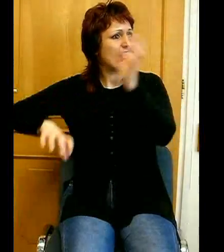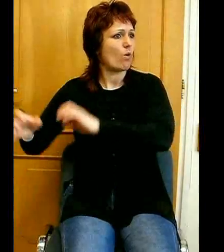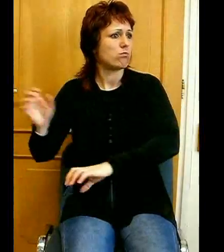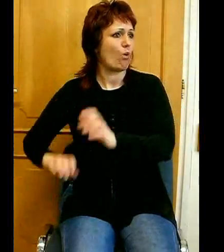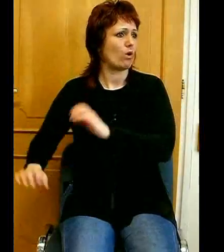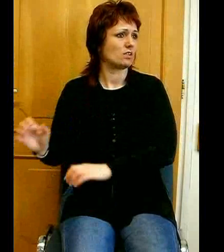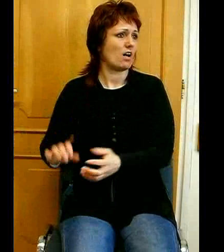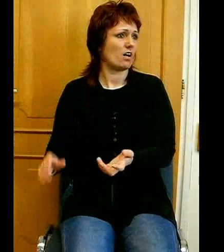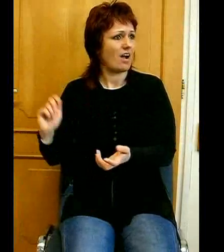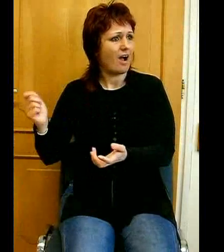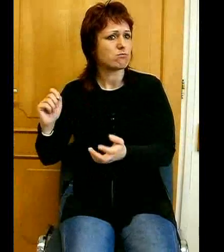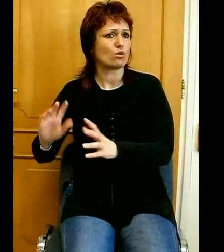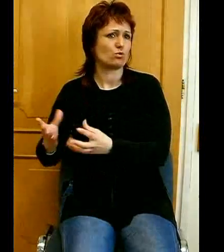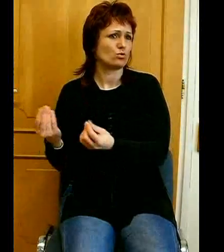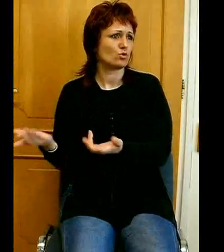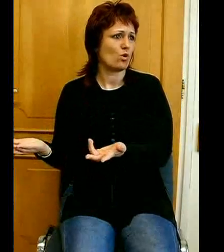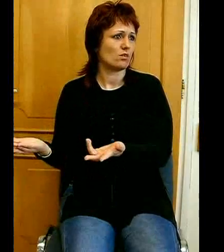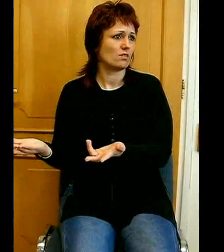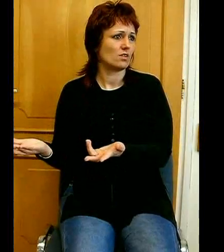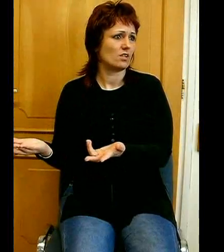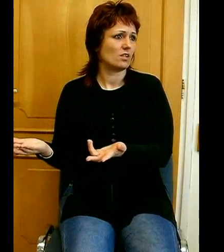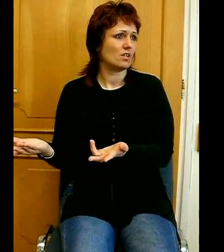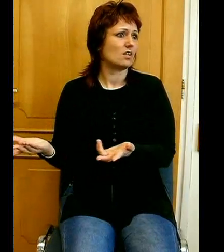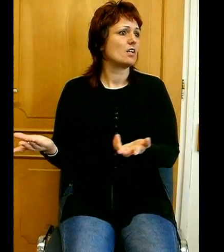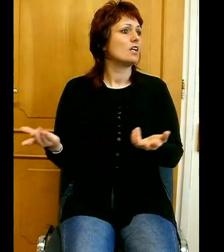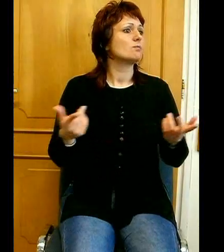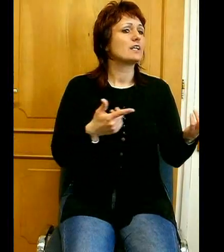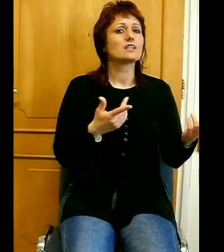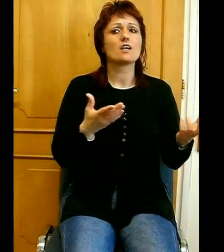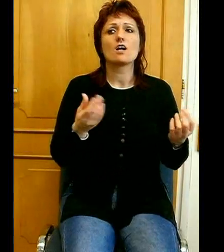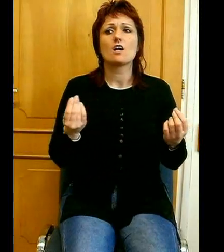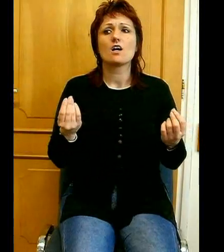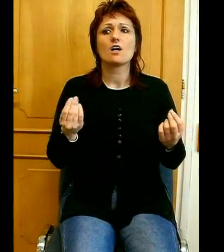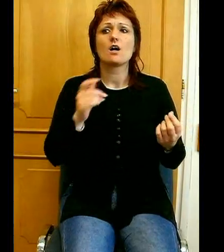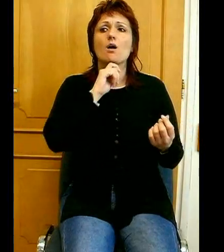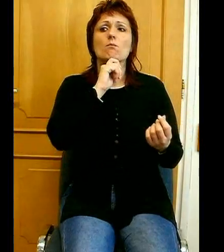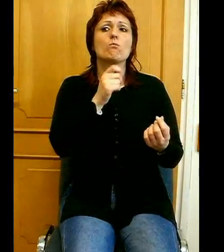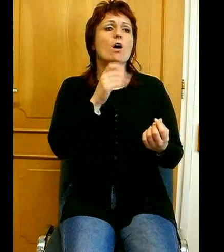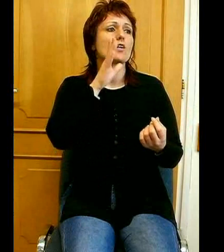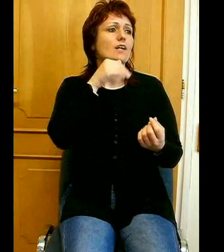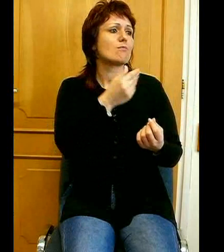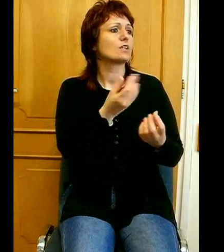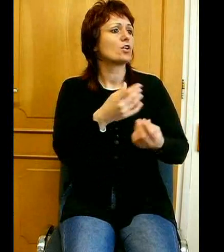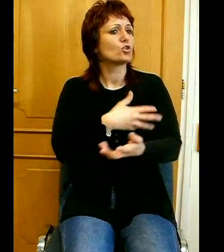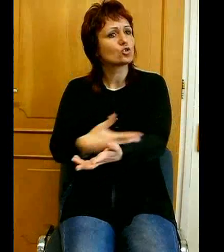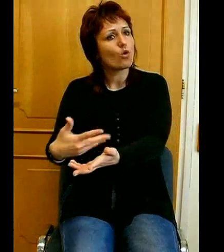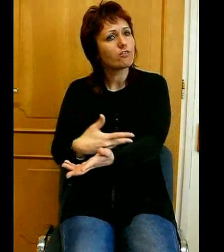vért ontani, mert a mijeink aránytalanul sok vért ráhoztak. Nem erre vagyunk büszkék, meg